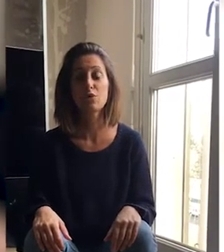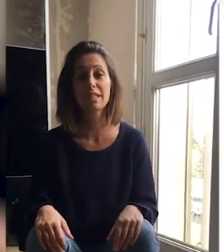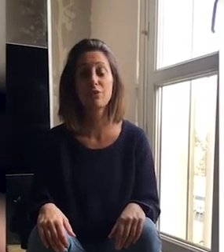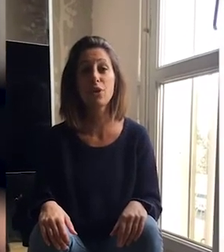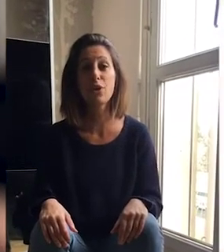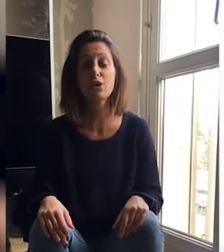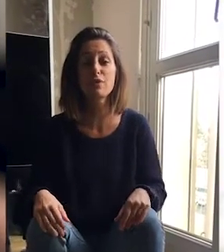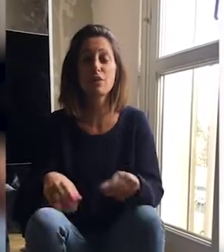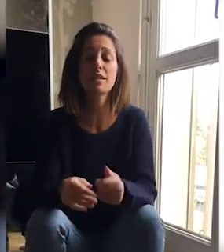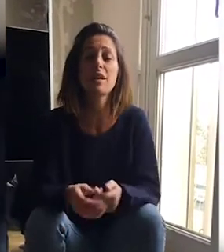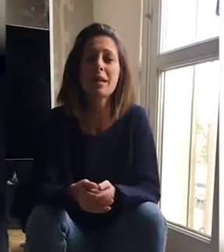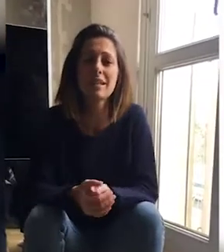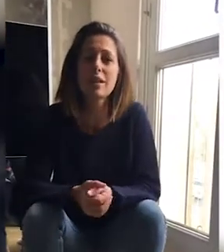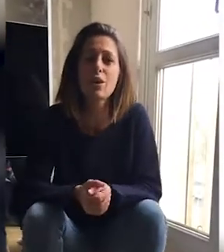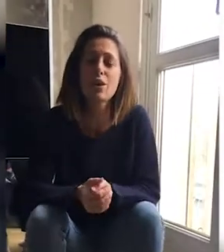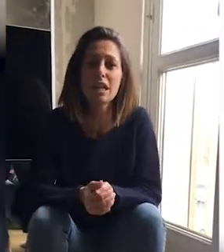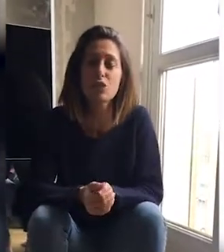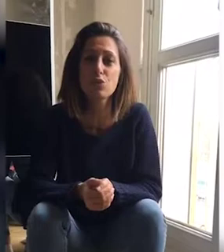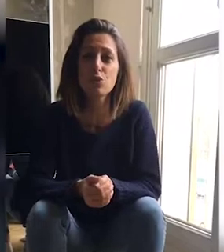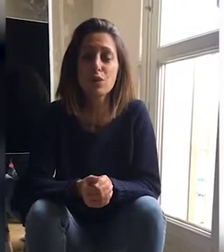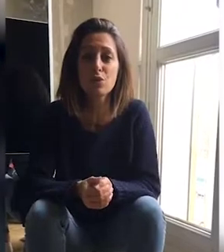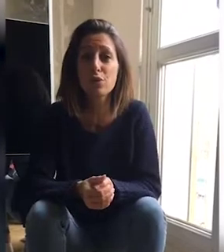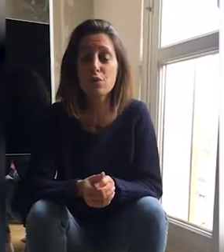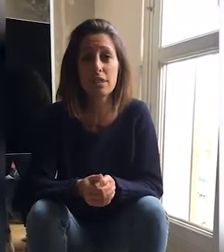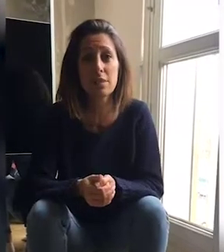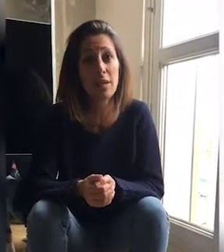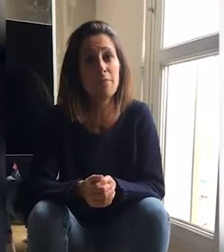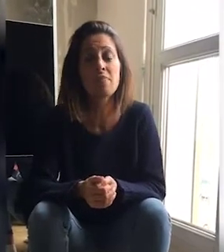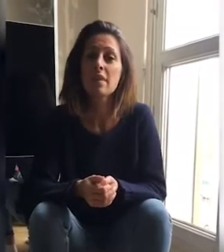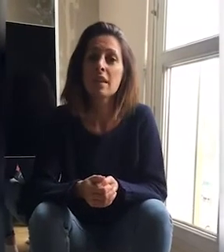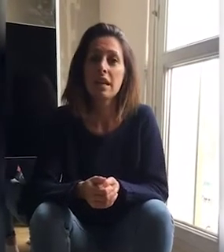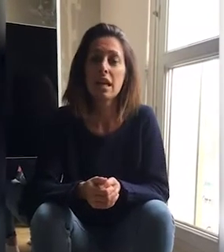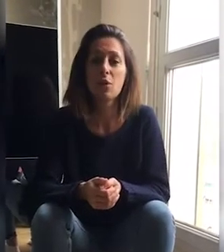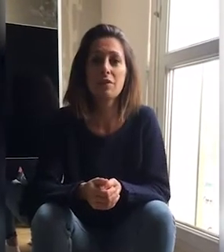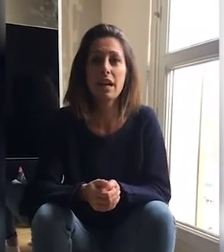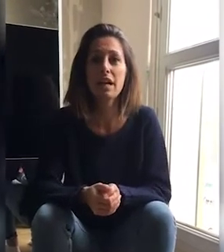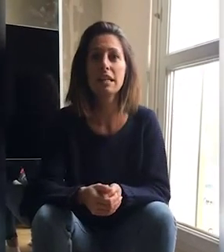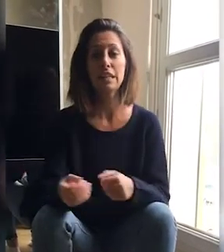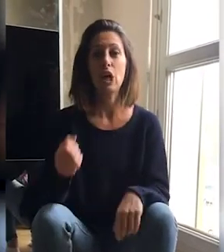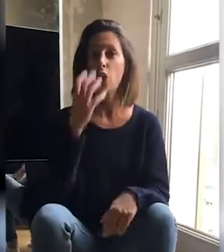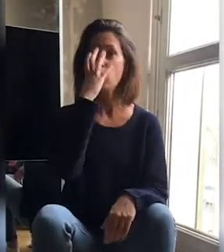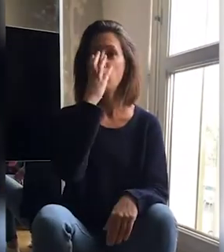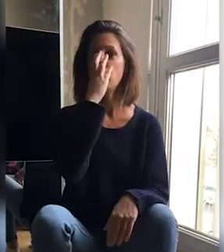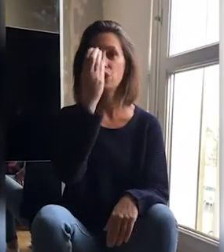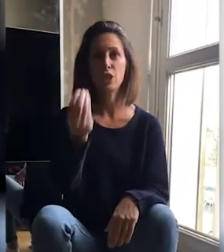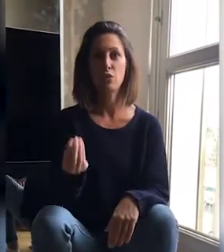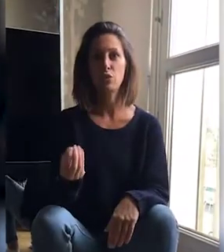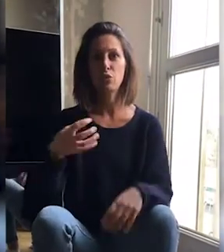Bonjour les enfants, je vais vous interpréter la chanson du petit loup que vous connaissez bien. Alors on y va. Petit loup est